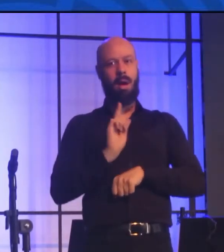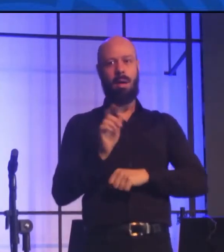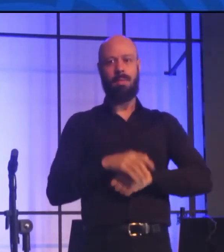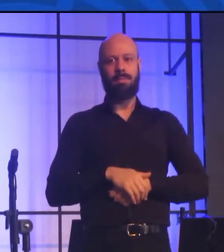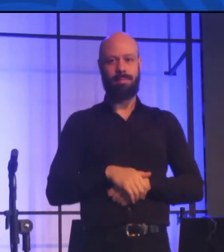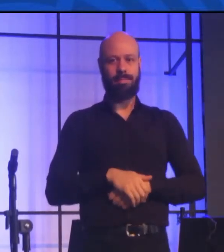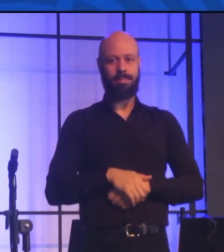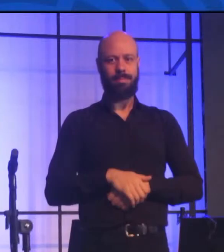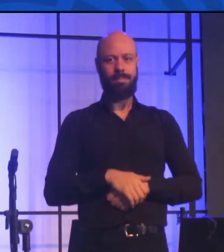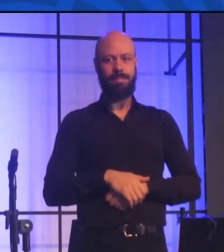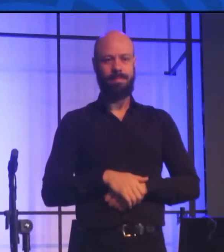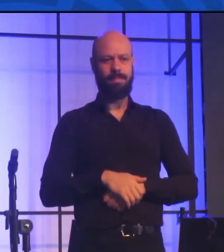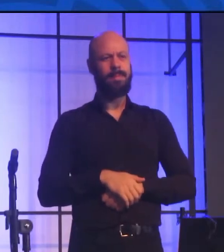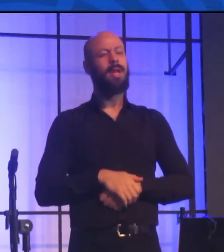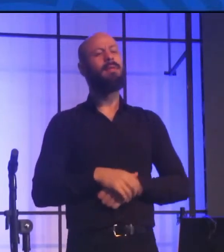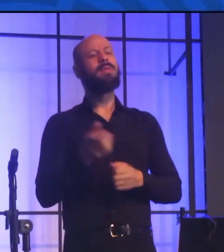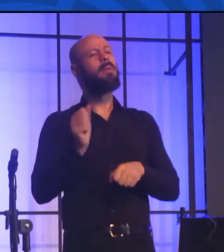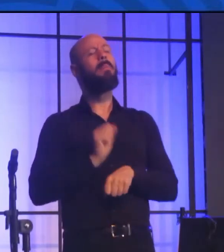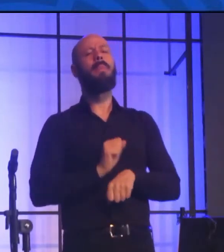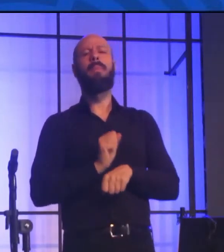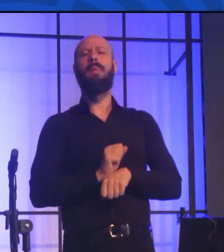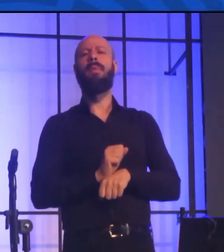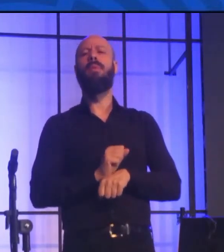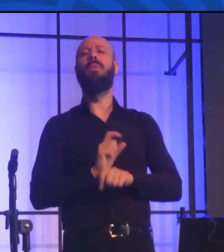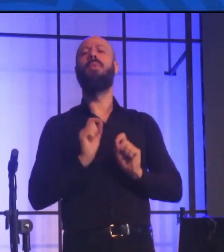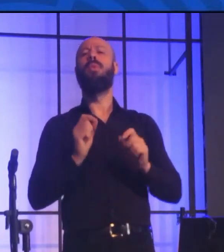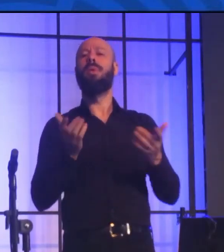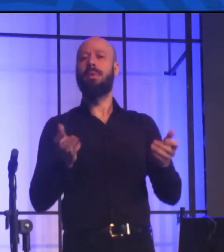O que você está esperando que aconteça